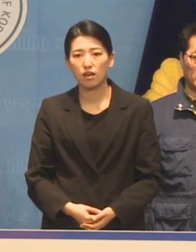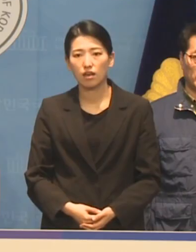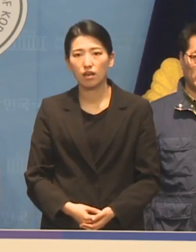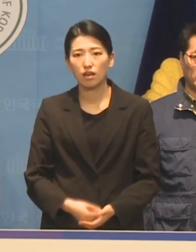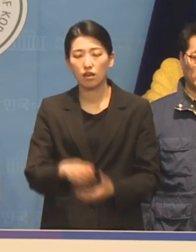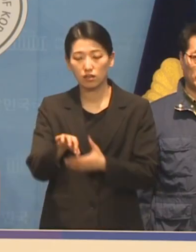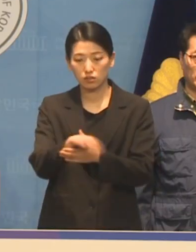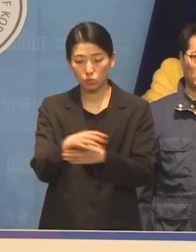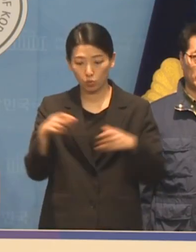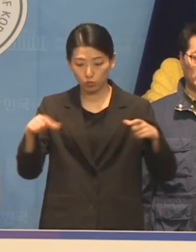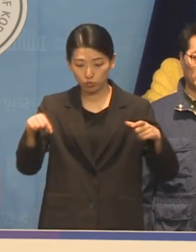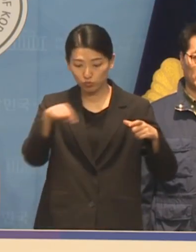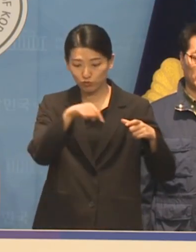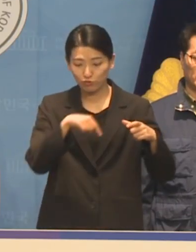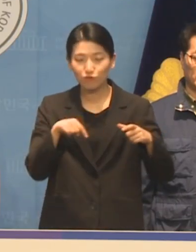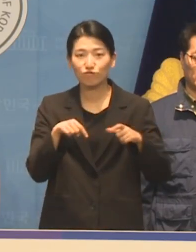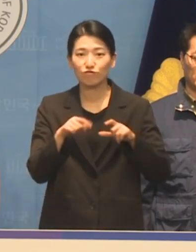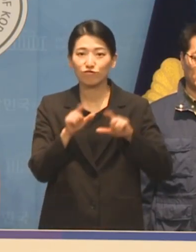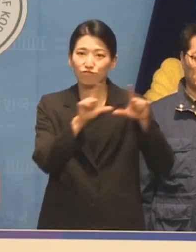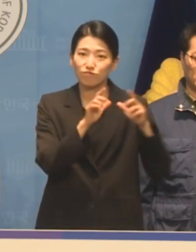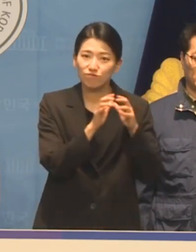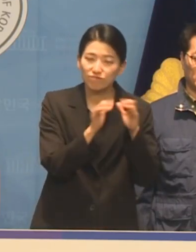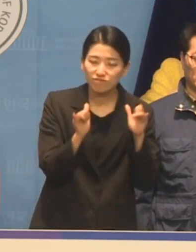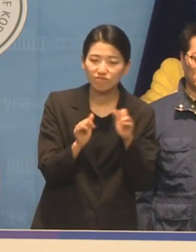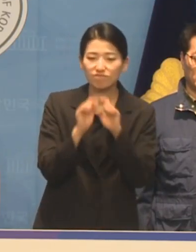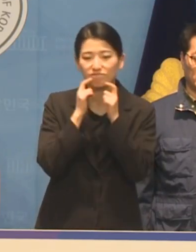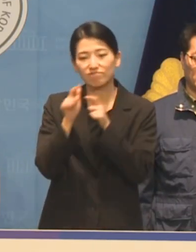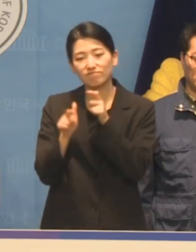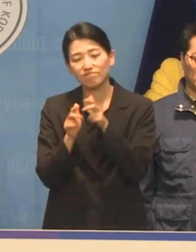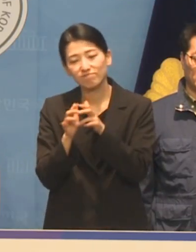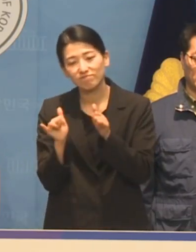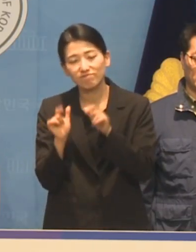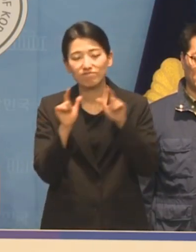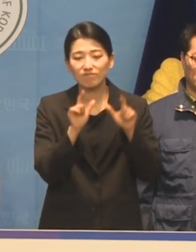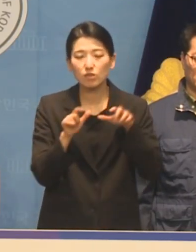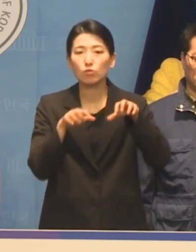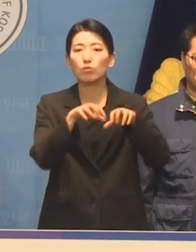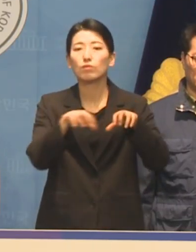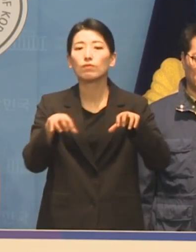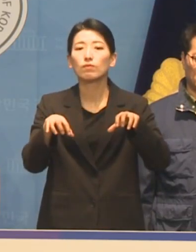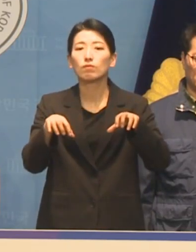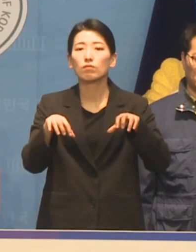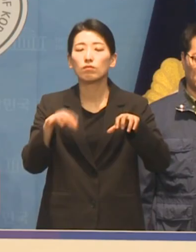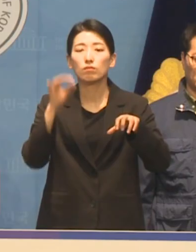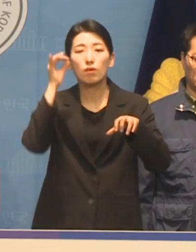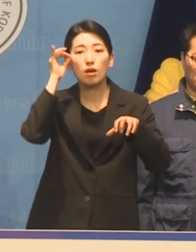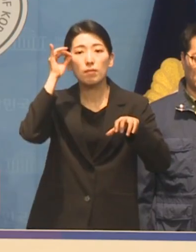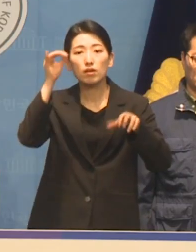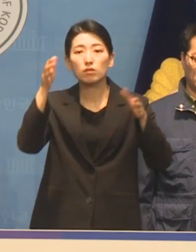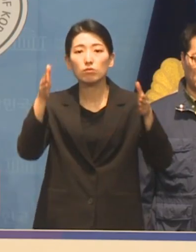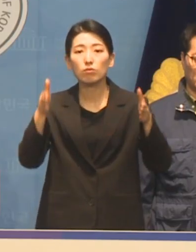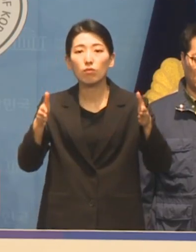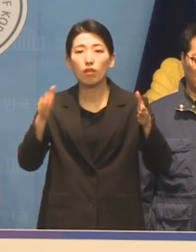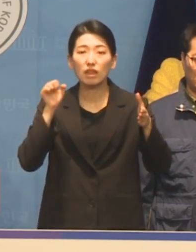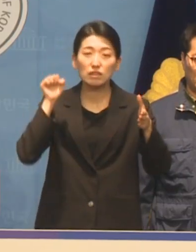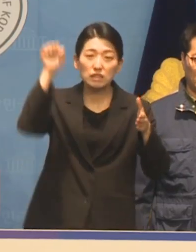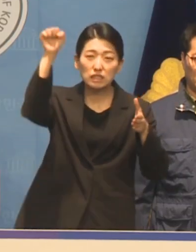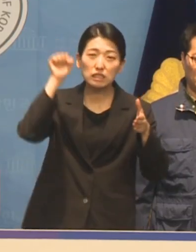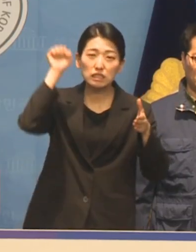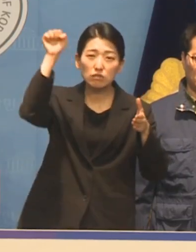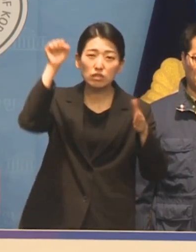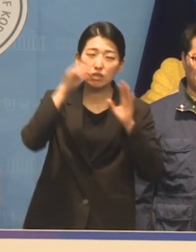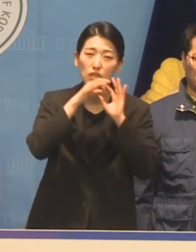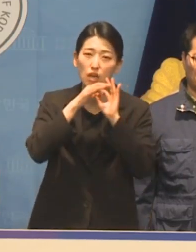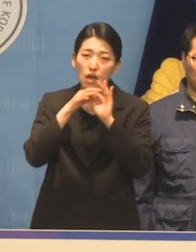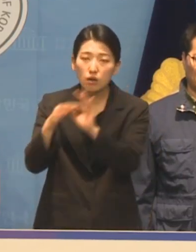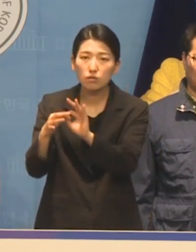일대는 종로구의 상인들과 주민들의 삶의 터전인데 100여일 동안 진행된 집회, 시위와